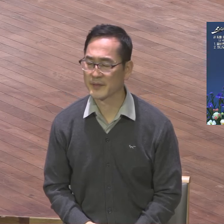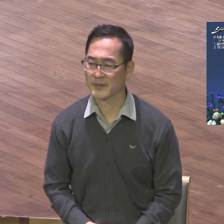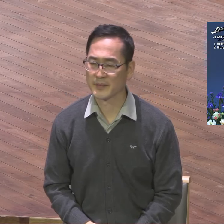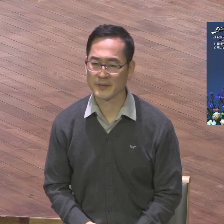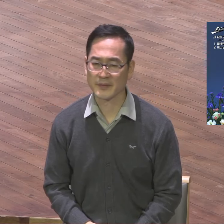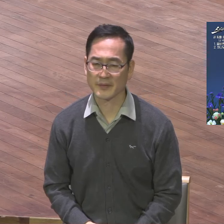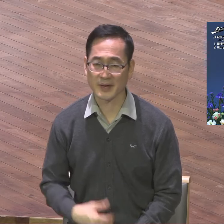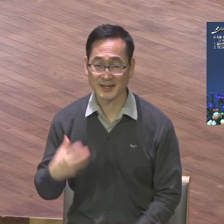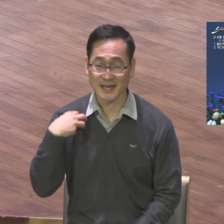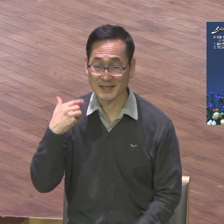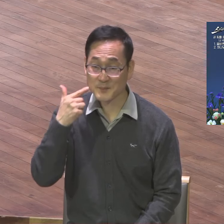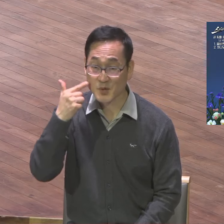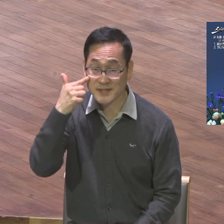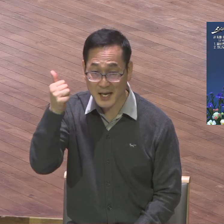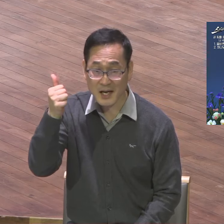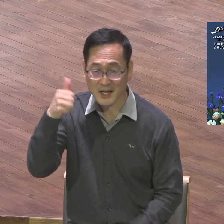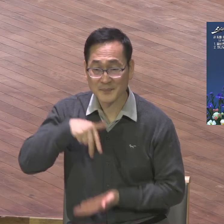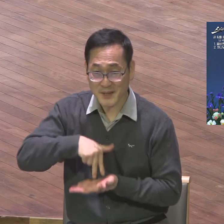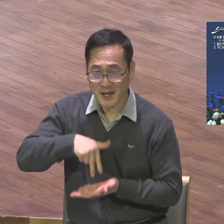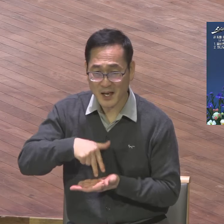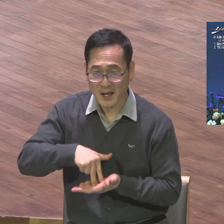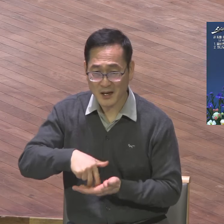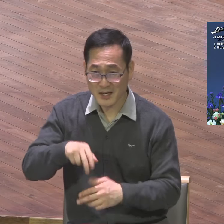그건 단임 목사 안 되면 절대 몰라.